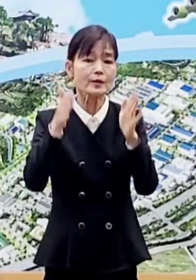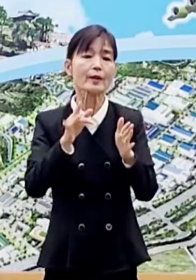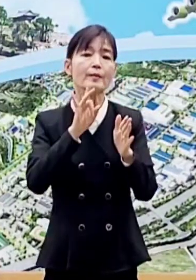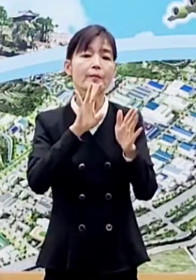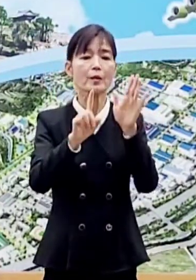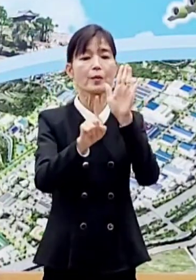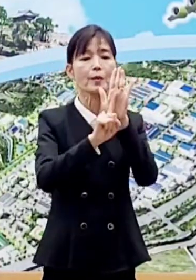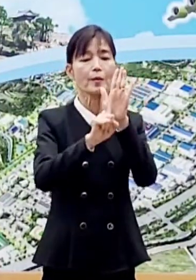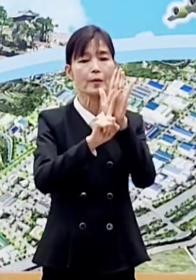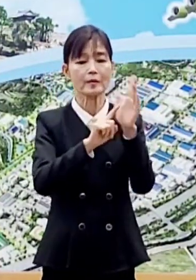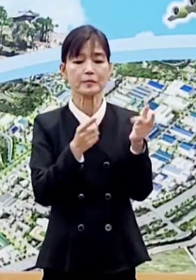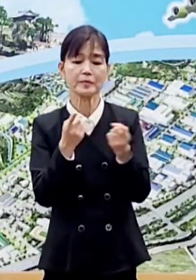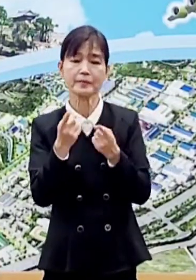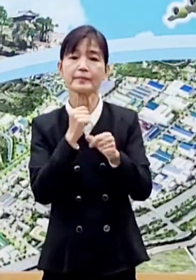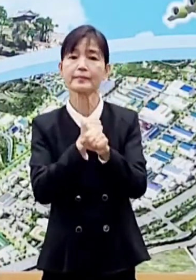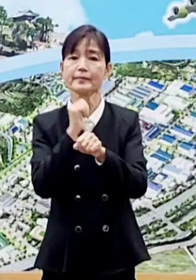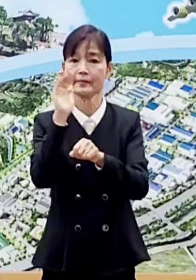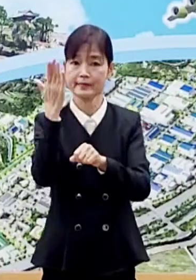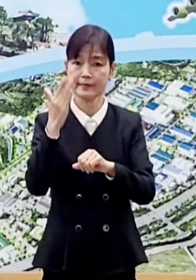기간이 부여됩니다.